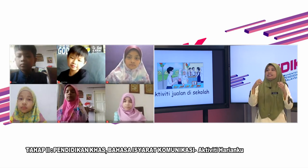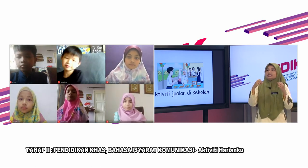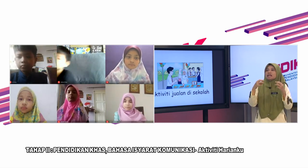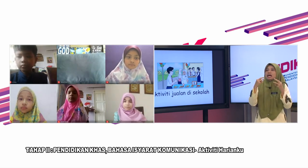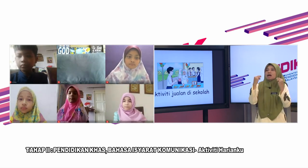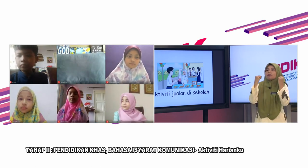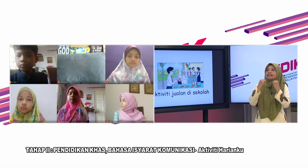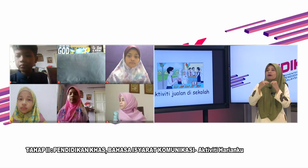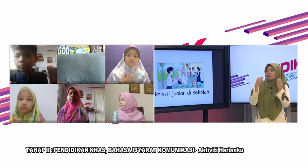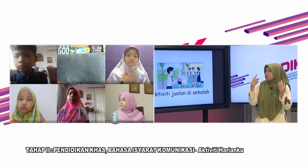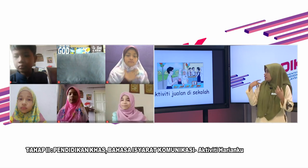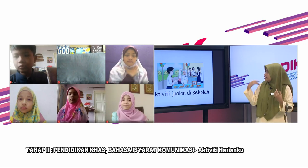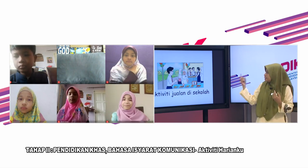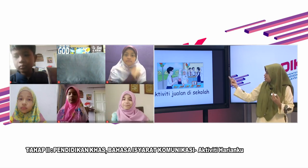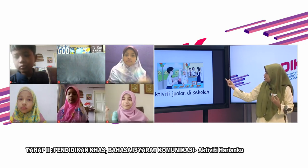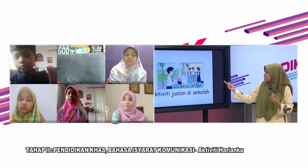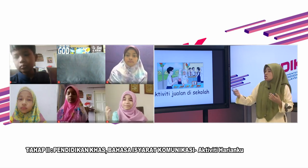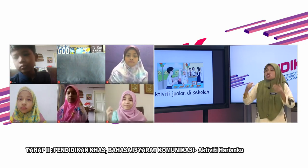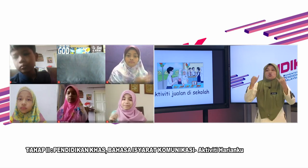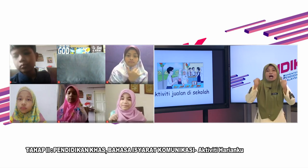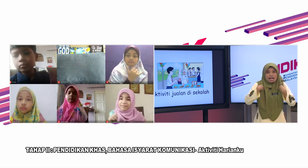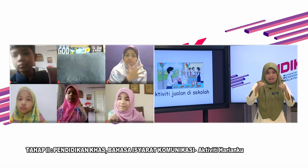Ada Mariam pun ada.